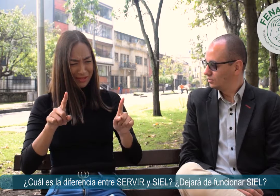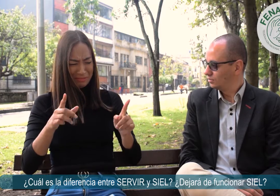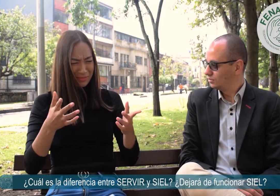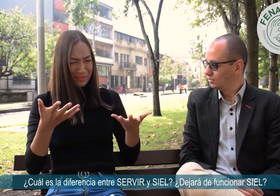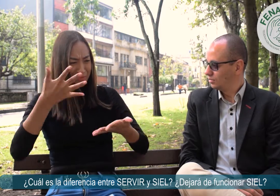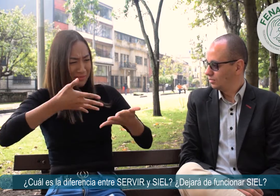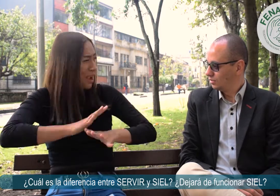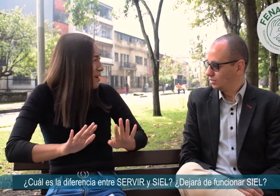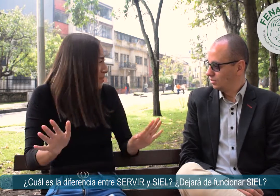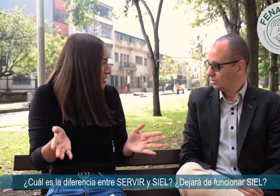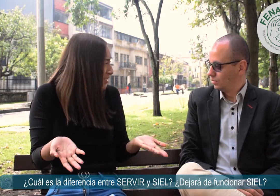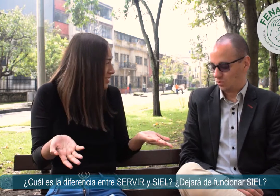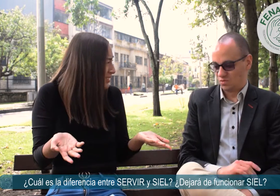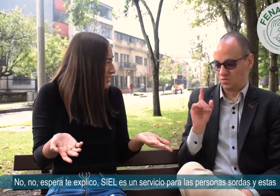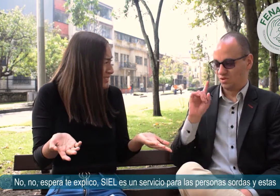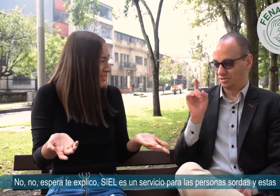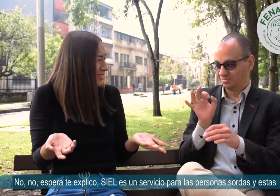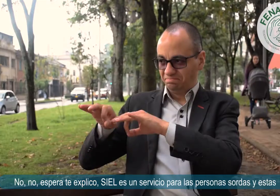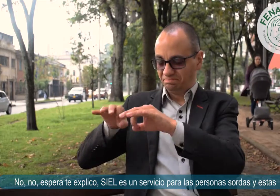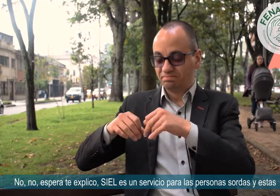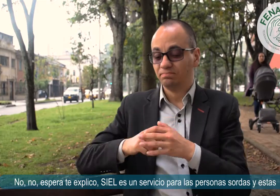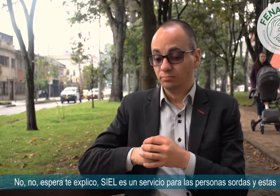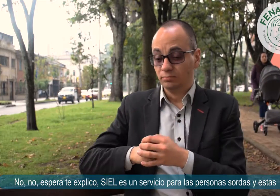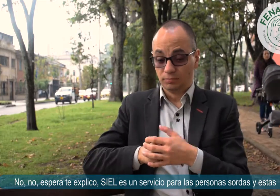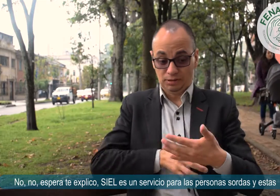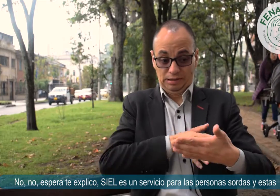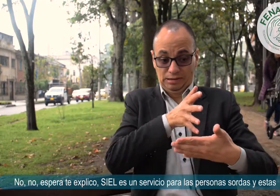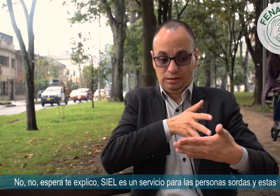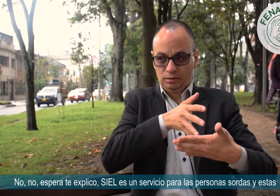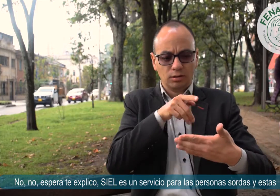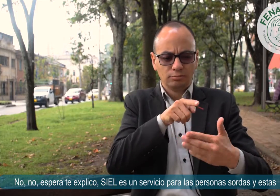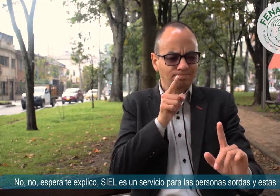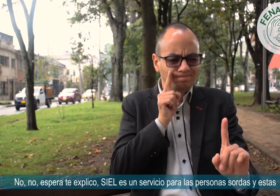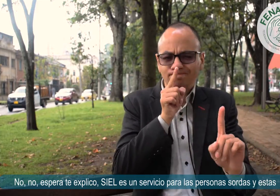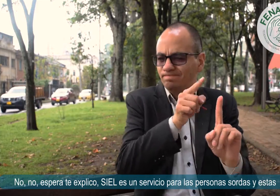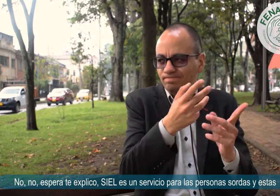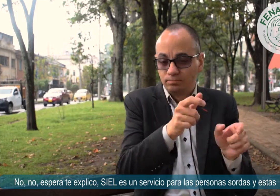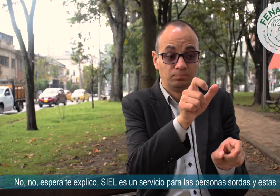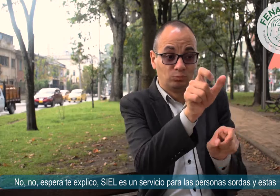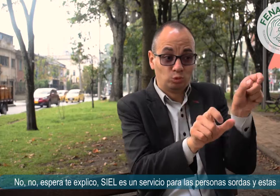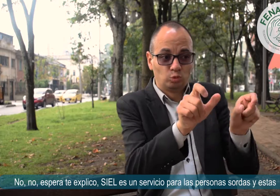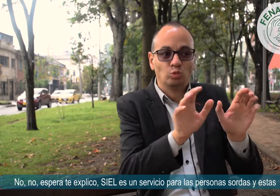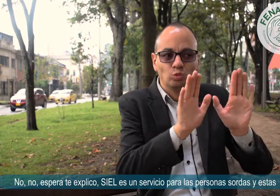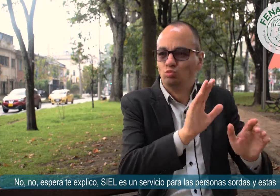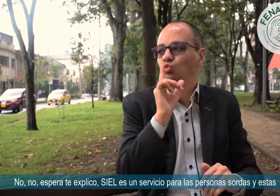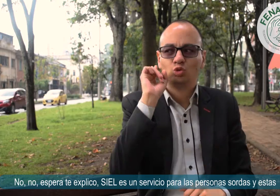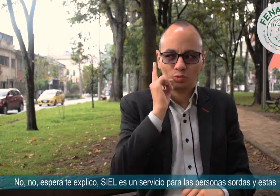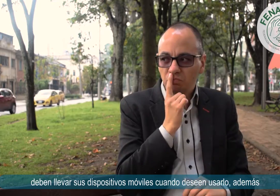Ciel? ¿Dejará de funcionar Ciel? No, no Espera, te explico Ciel es un servicio para las personas sordas Y estas